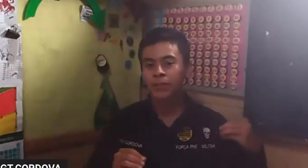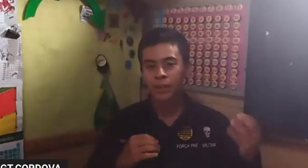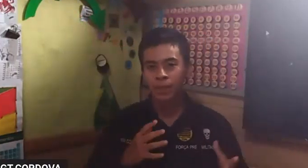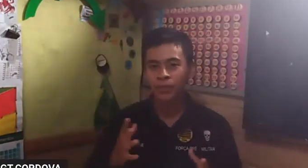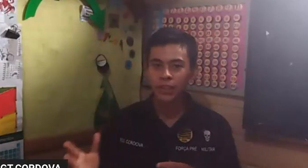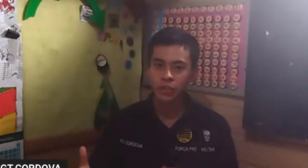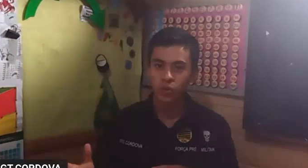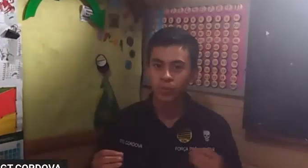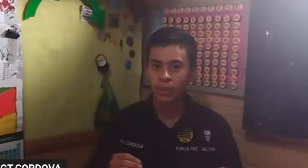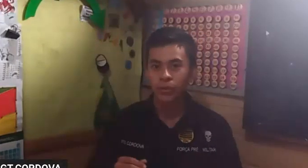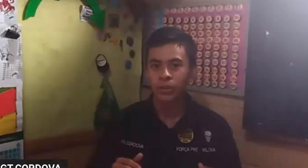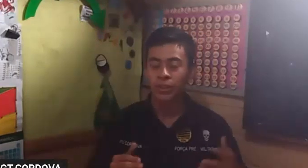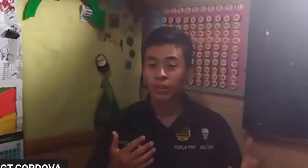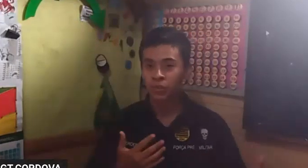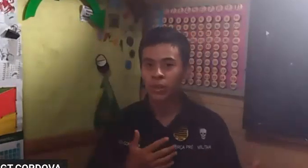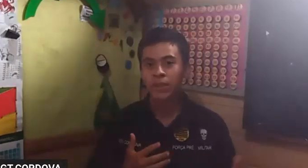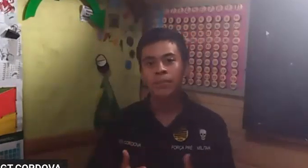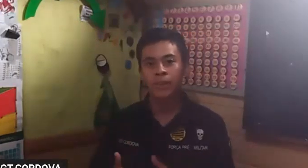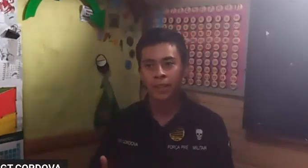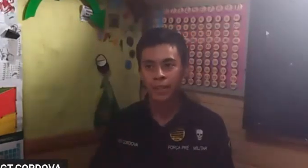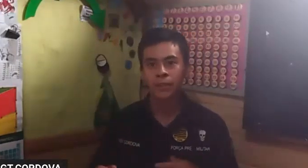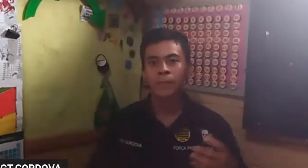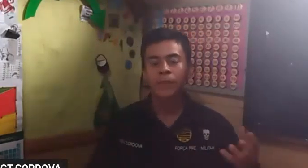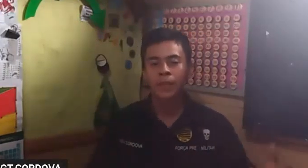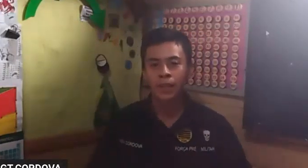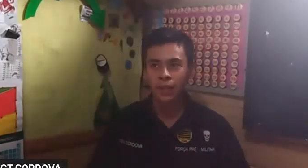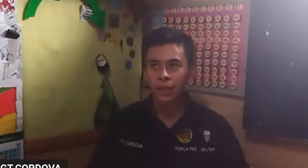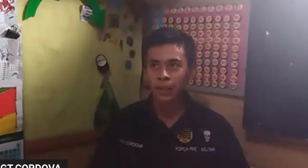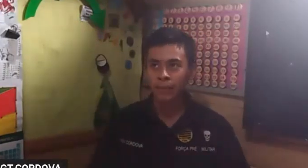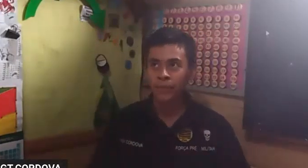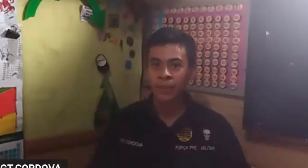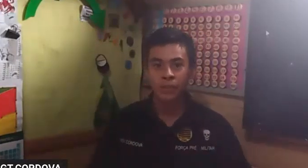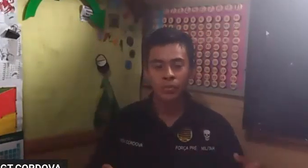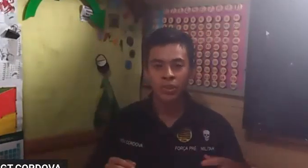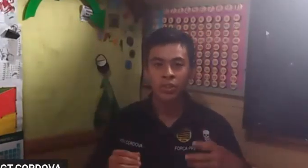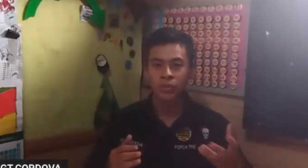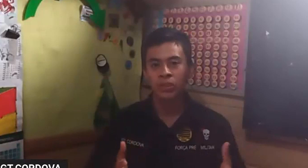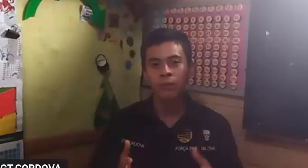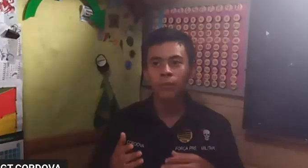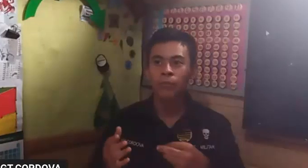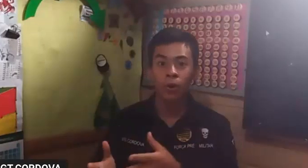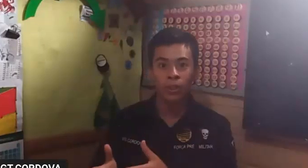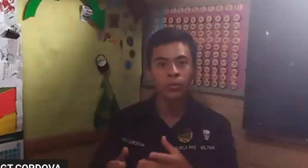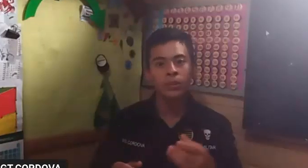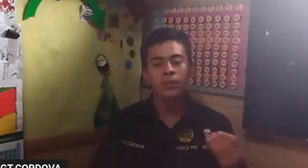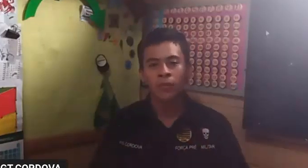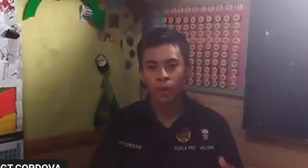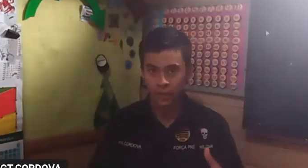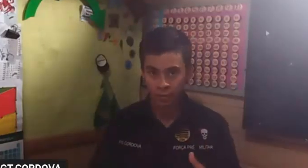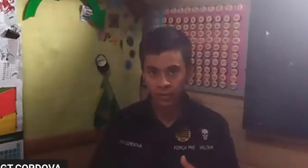tem uma diferença de um para outro. Então as cores também variam. Tem uns que usam fotos. Fotos é